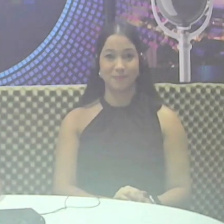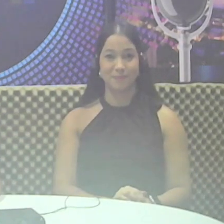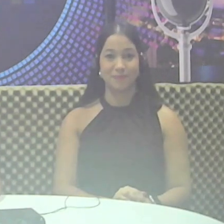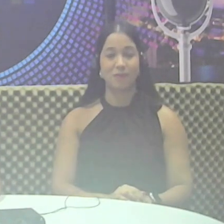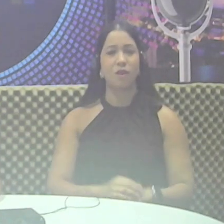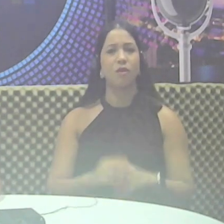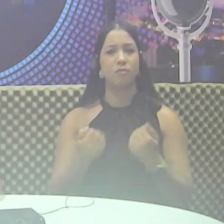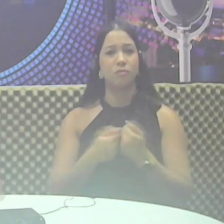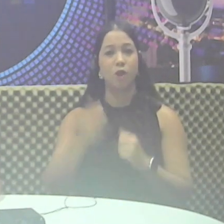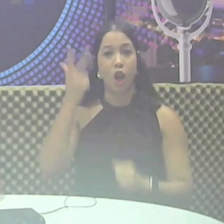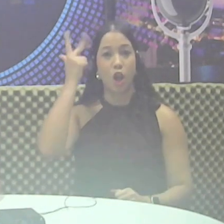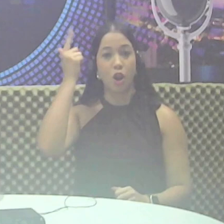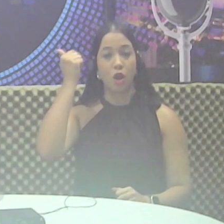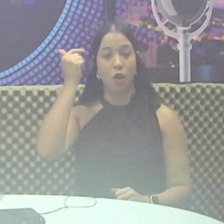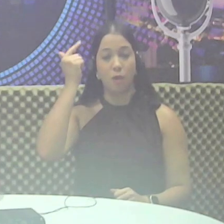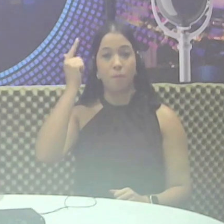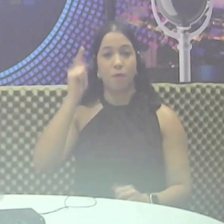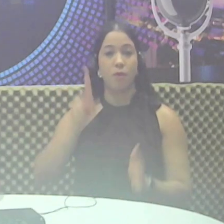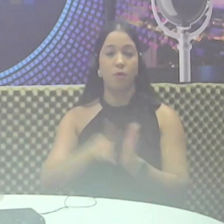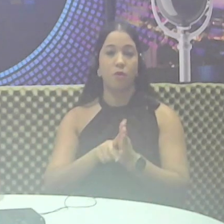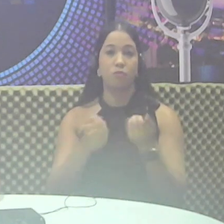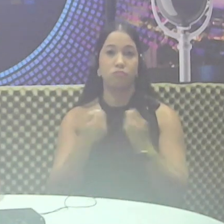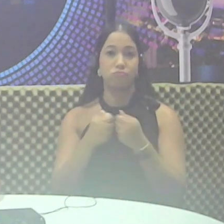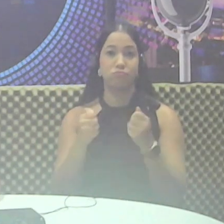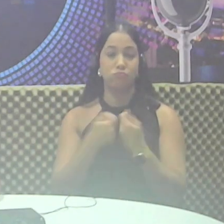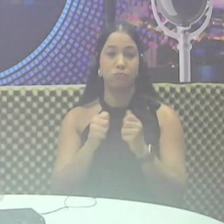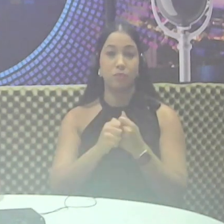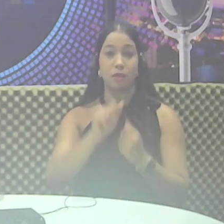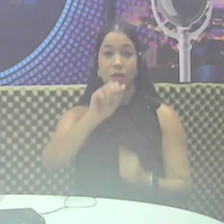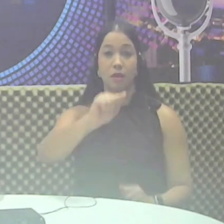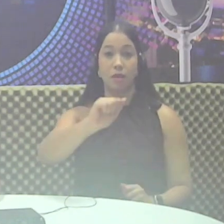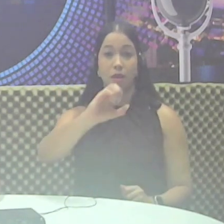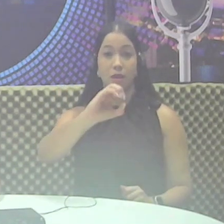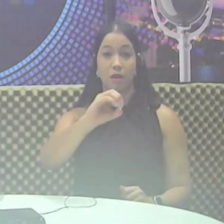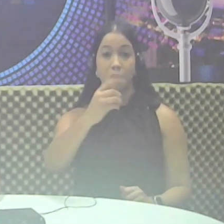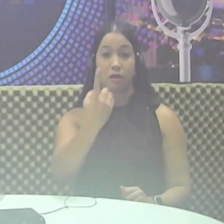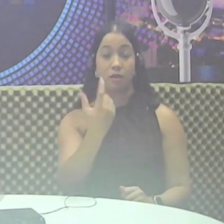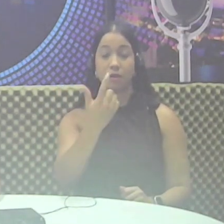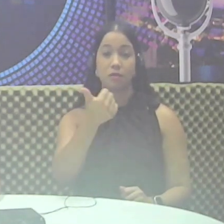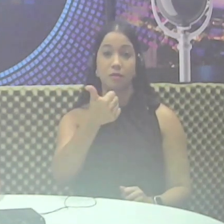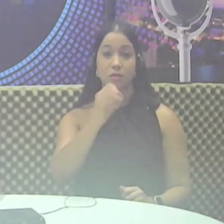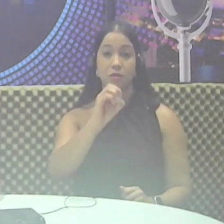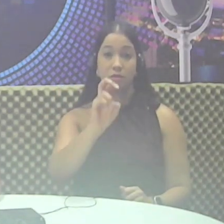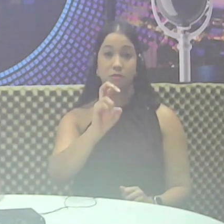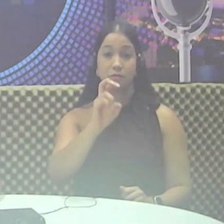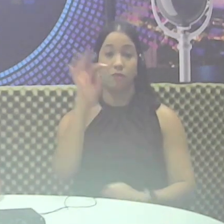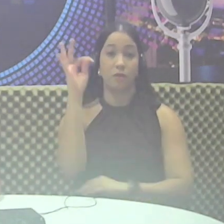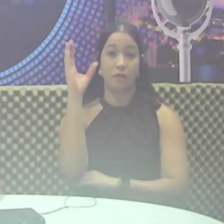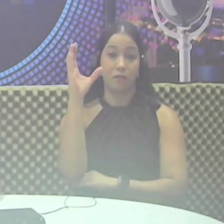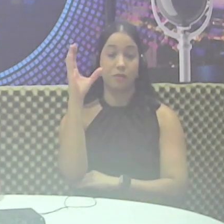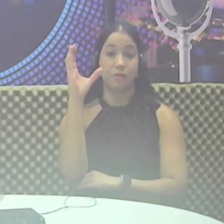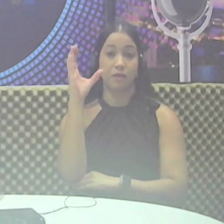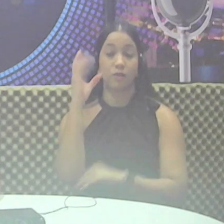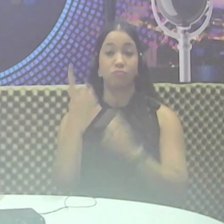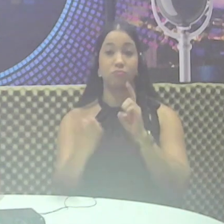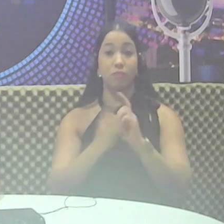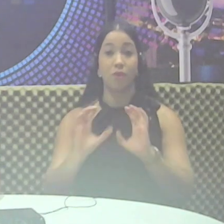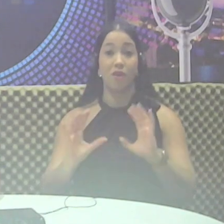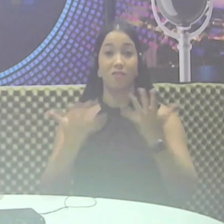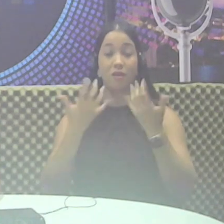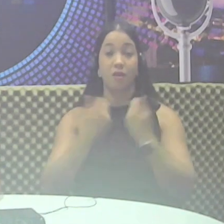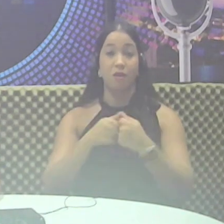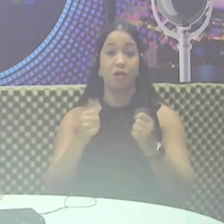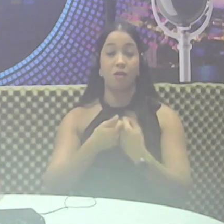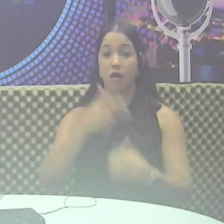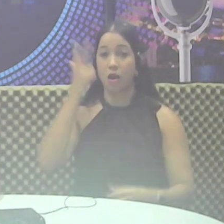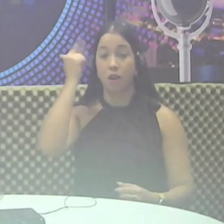linha regular do Sistema Integrado de Transporte, A-105 Santa Mônica Terminal Central, atenderá o evento com veículos